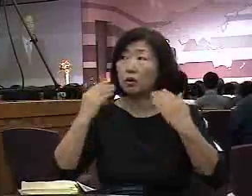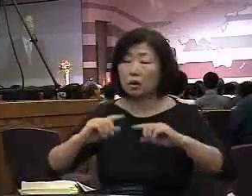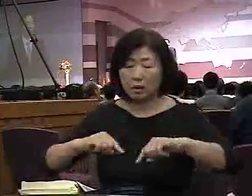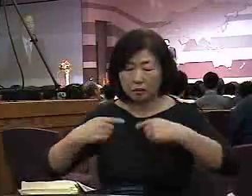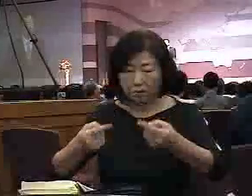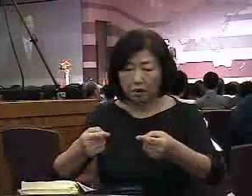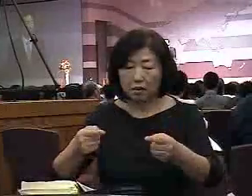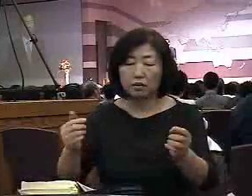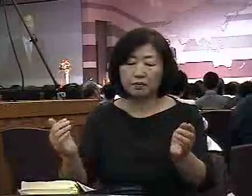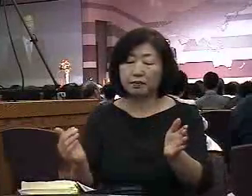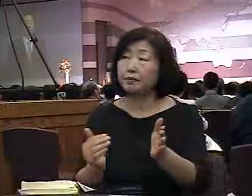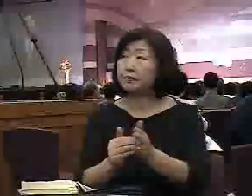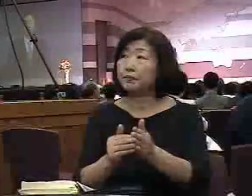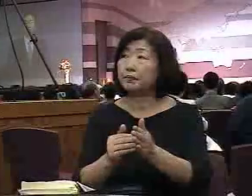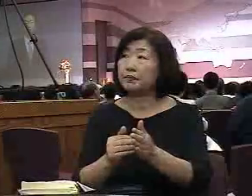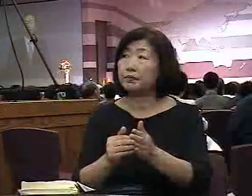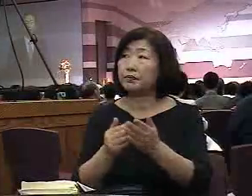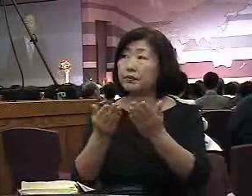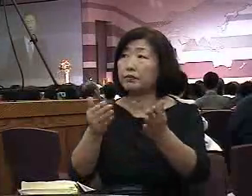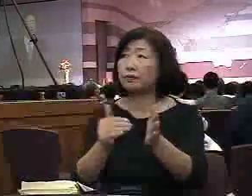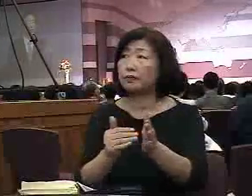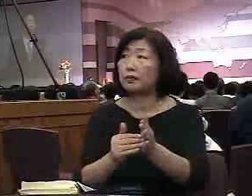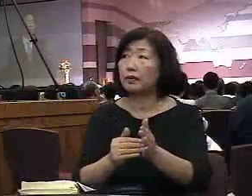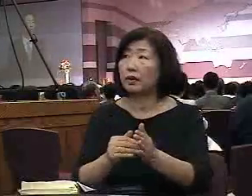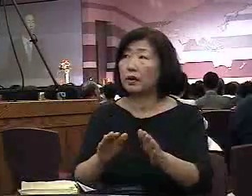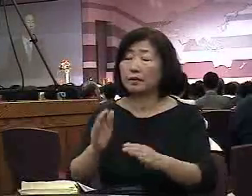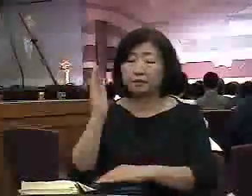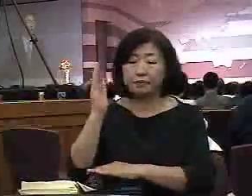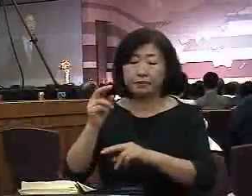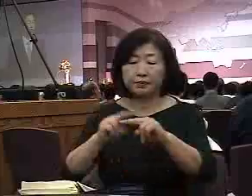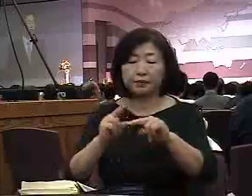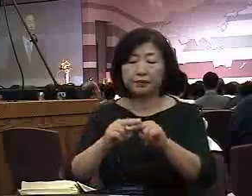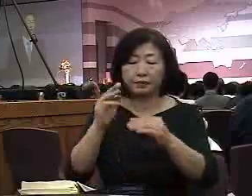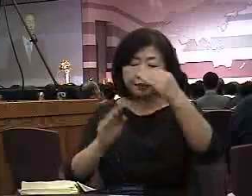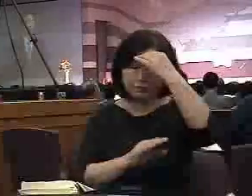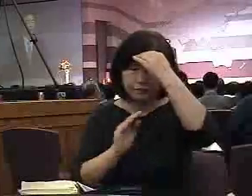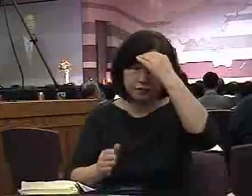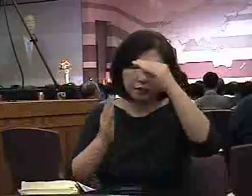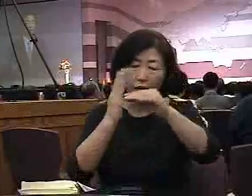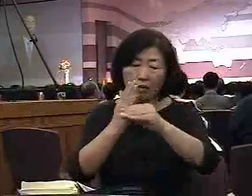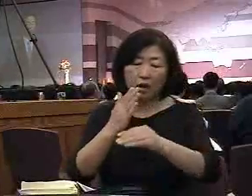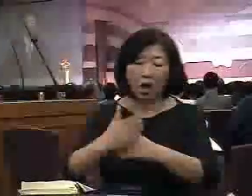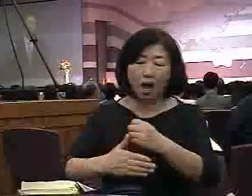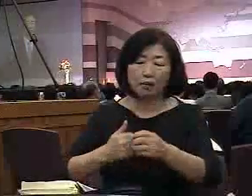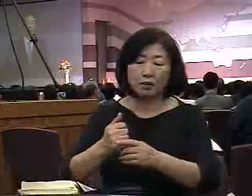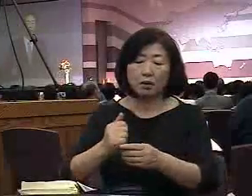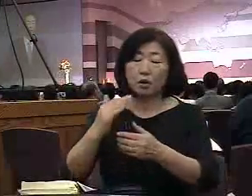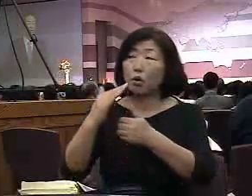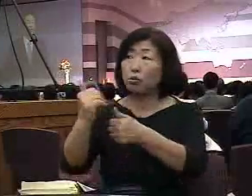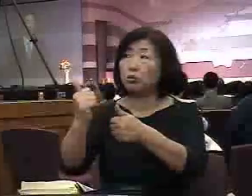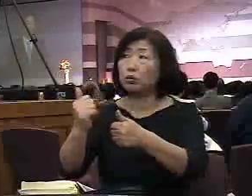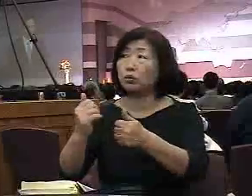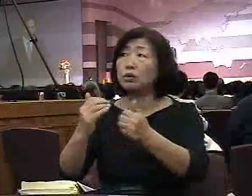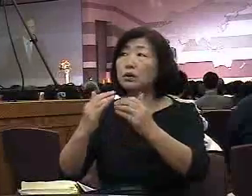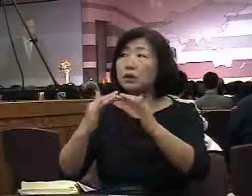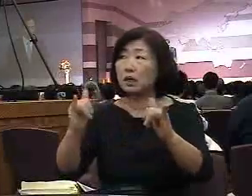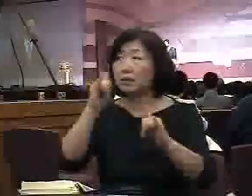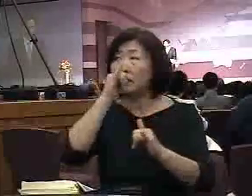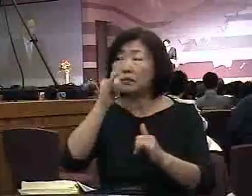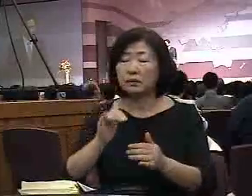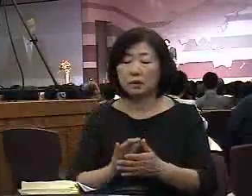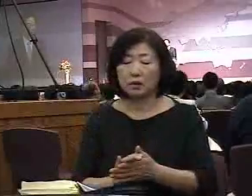것입니다. 이 말씀을 나눈 이유가 있습니다. 오늘 이 자리에 있는 우리 성도들 중에서도 하나님이 이런 콜링을 하시는 분들이